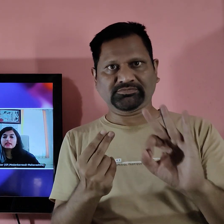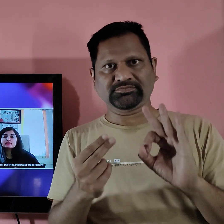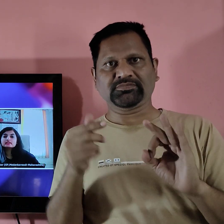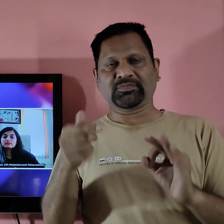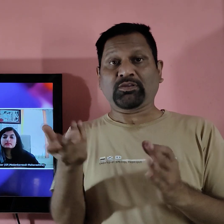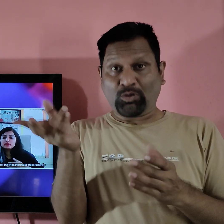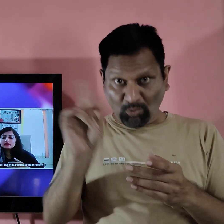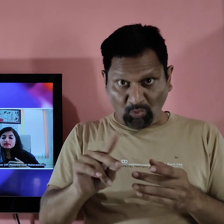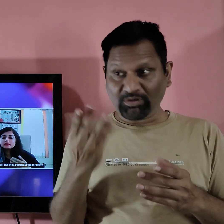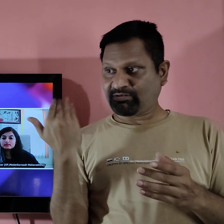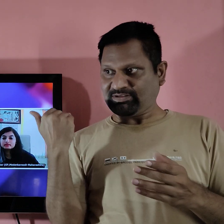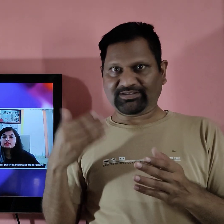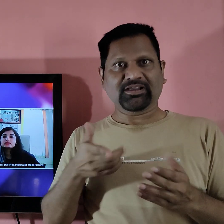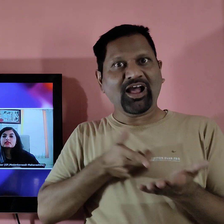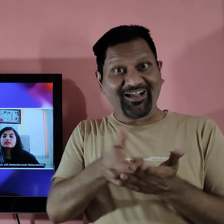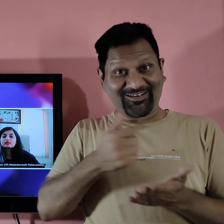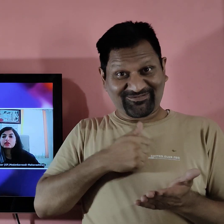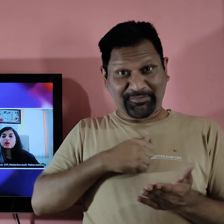गांव सैनिटाइज किया। अभी जो